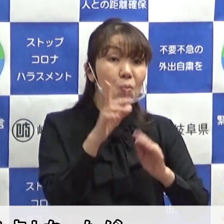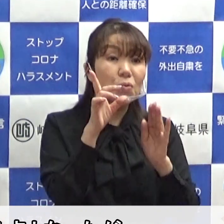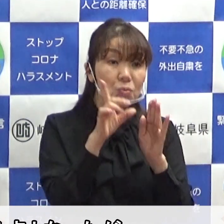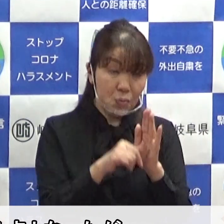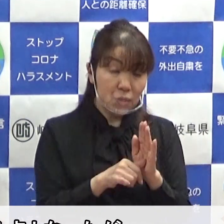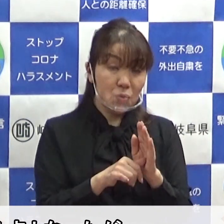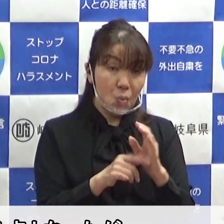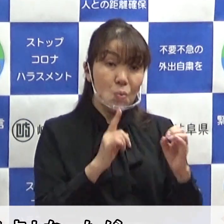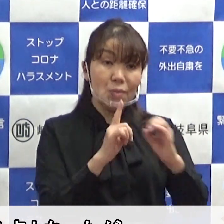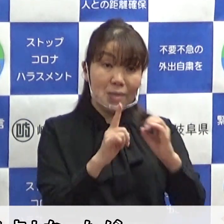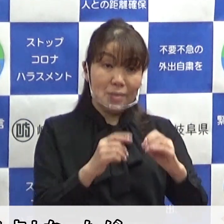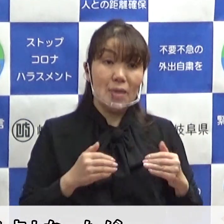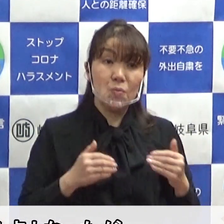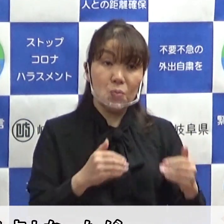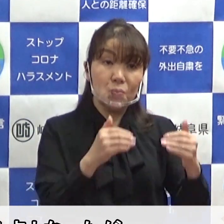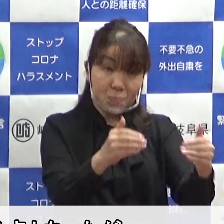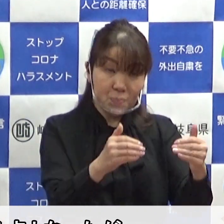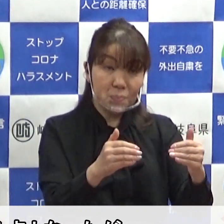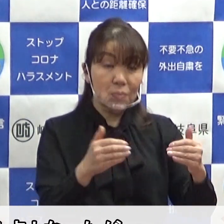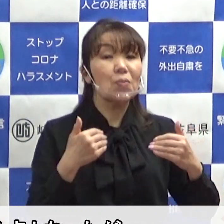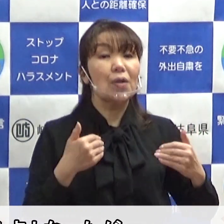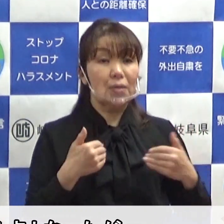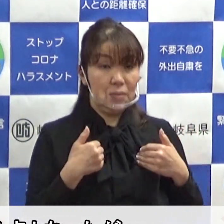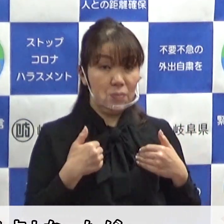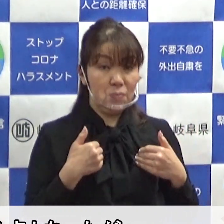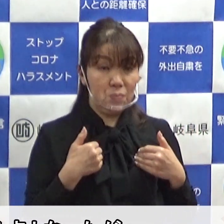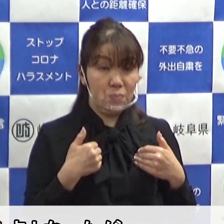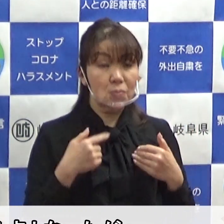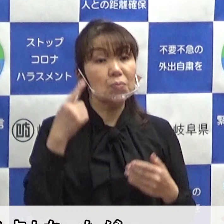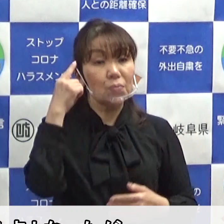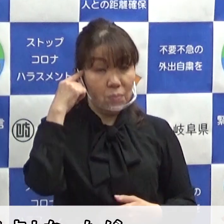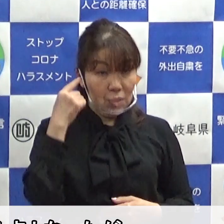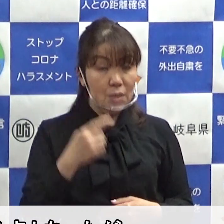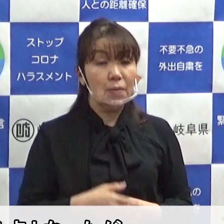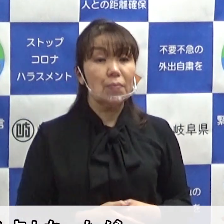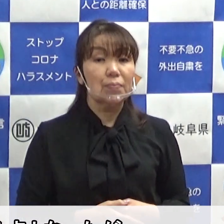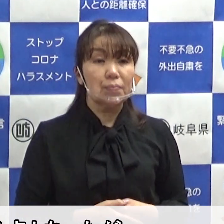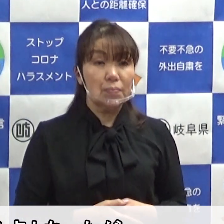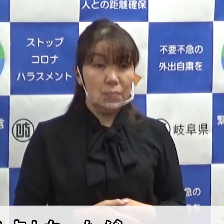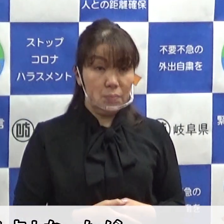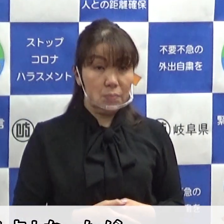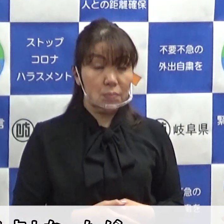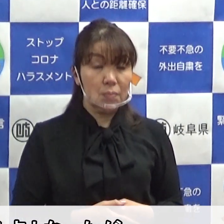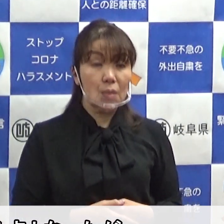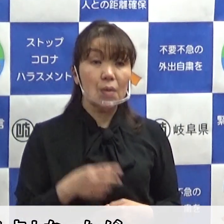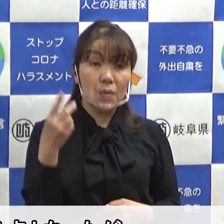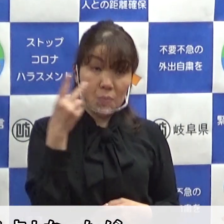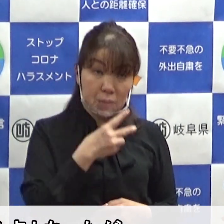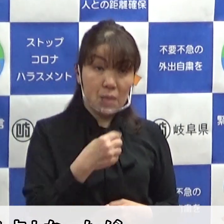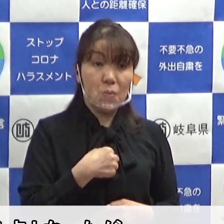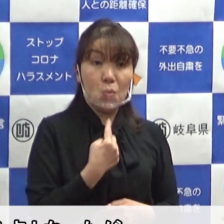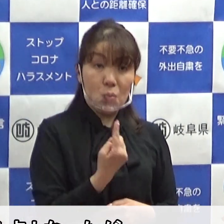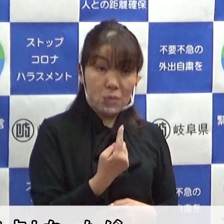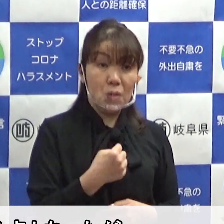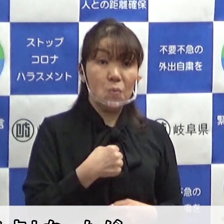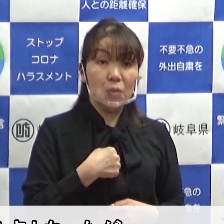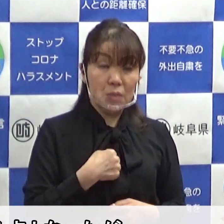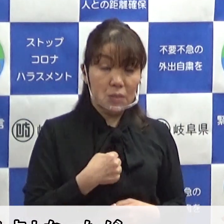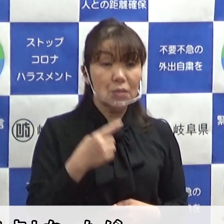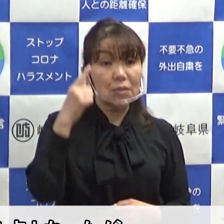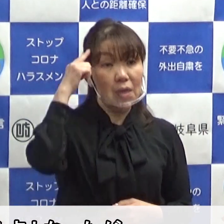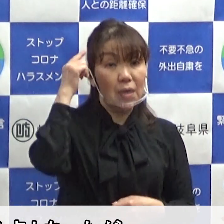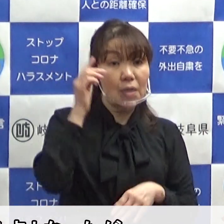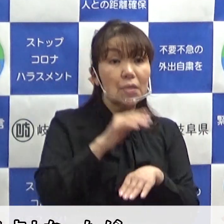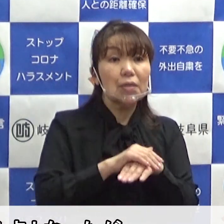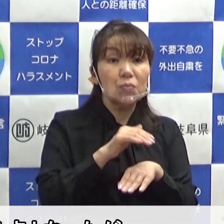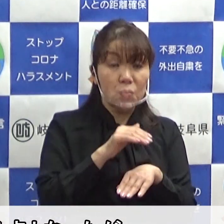は避けられないということでもありますので、両方にまたがる、まあ、テーマだと思っております。それからもう一つ、やはり私意識しているのは、まあ、